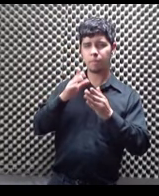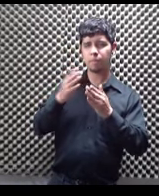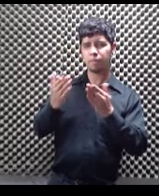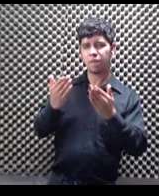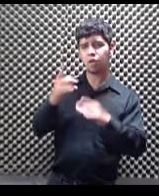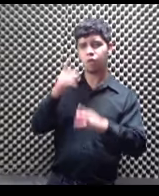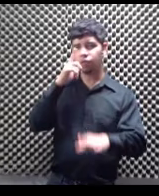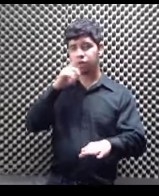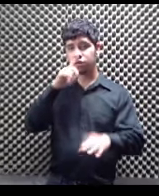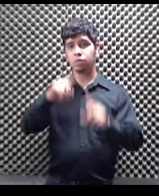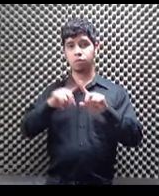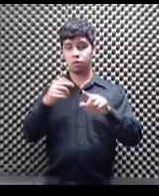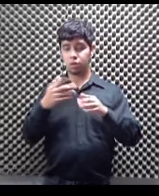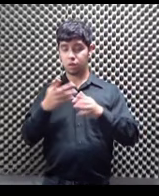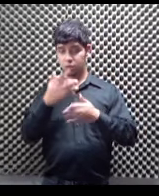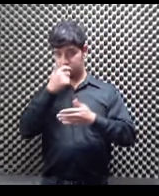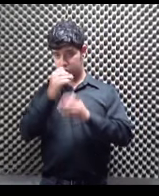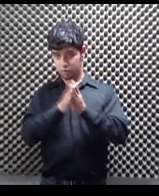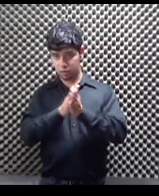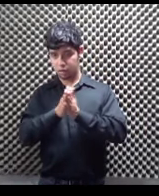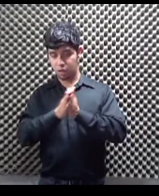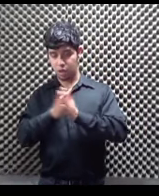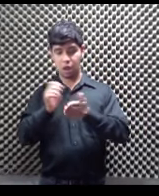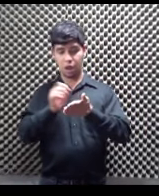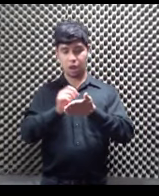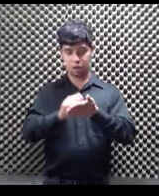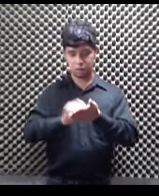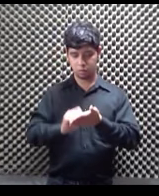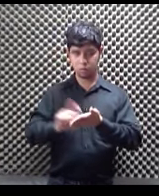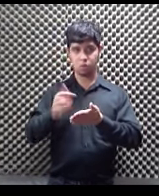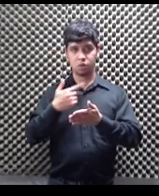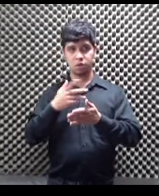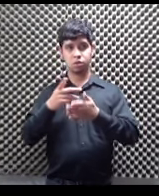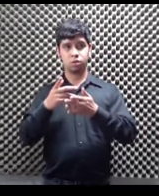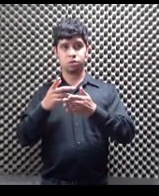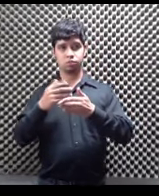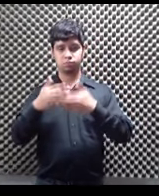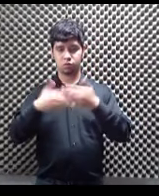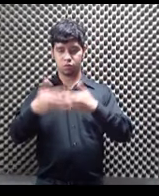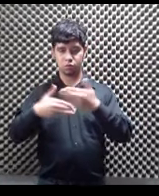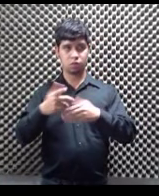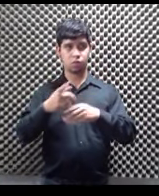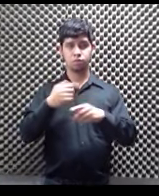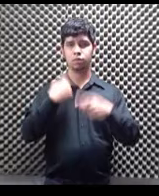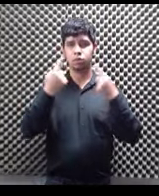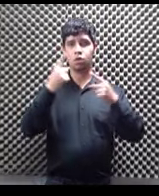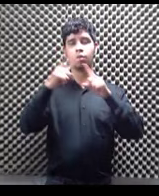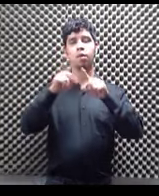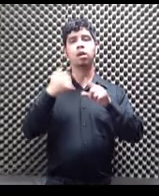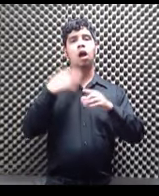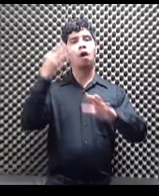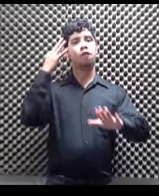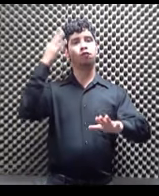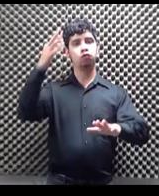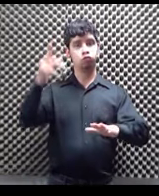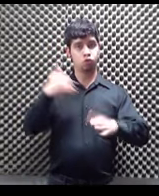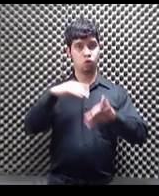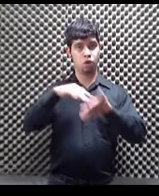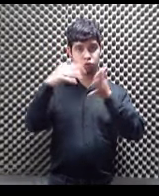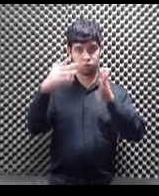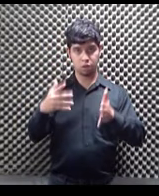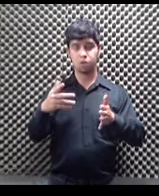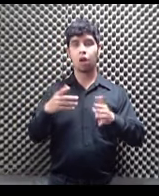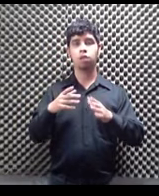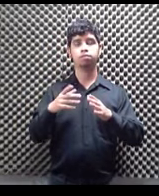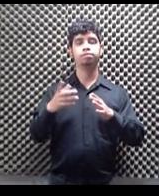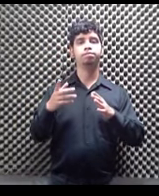que lo escribieras y lo documentaras porque, ¿verdad? Pienso yo que para futuros estudiantes de dirección... ¿Sí?